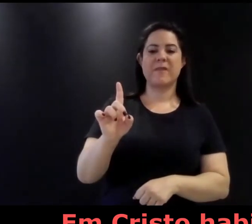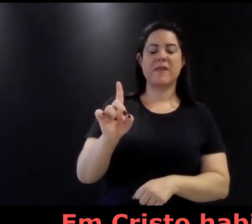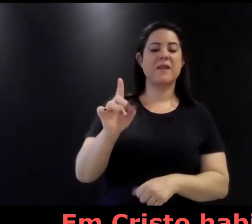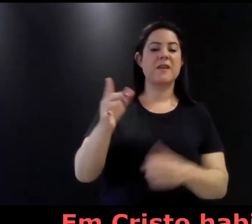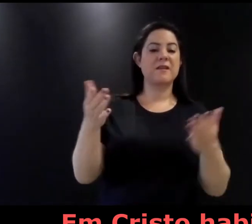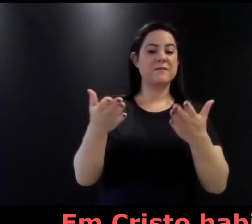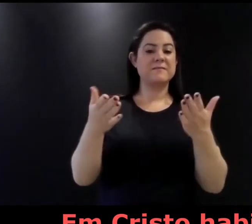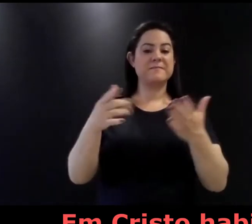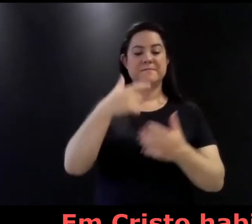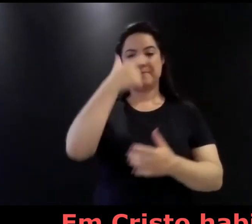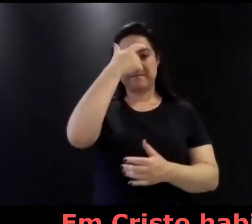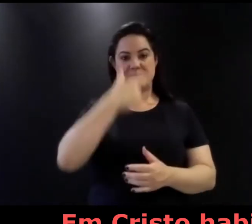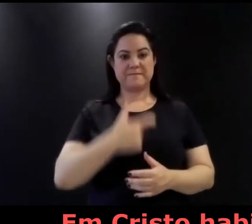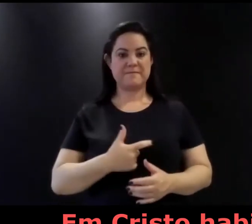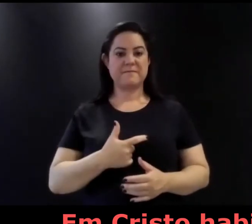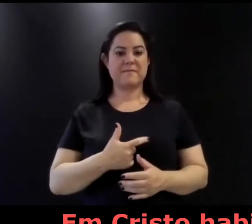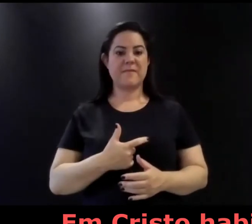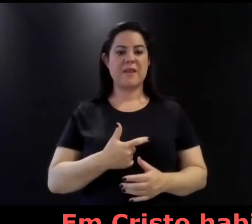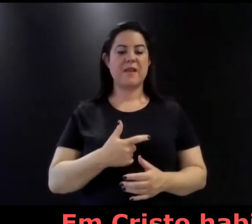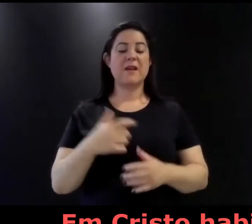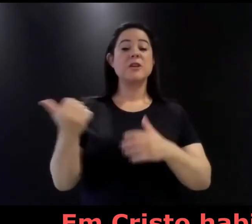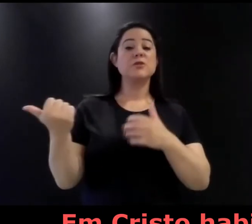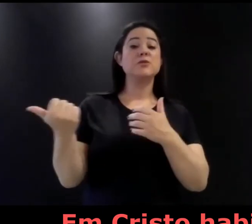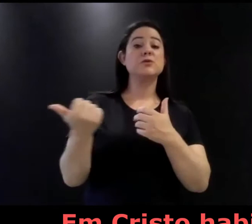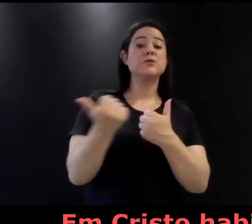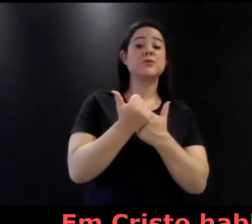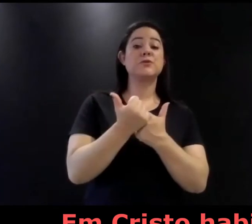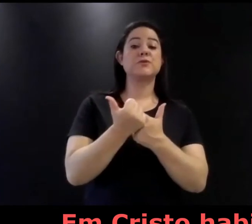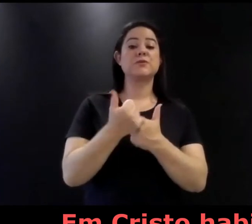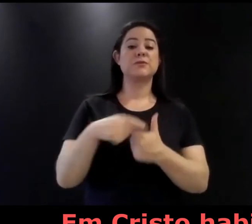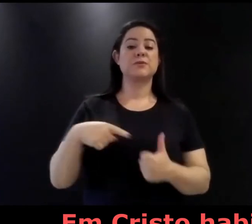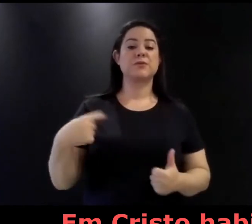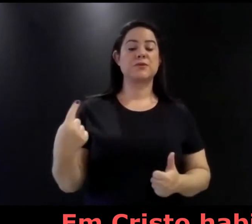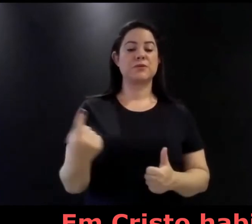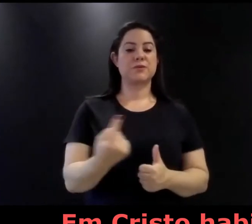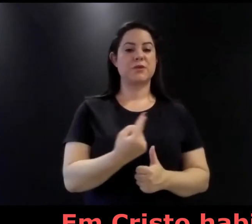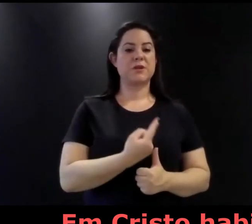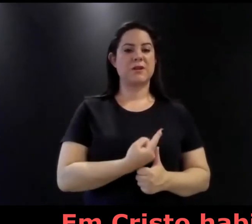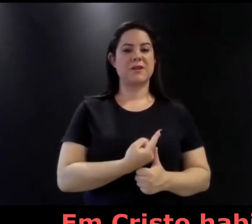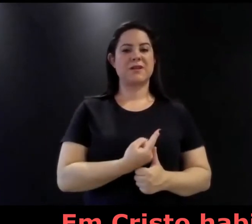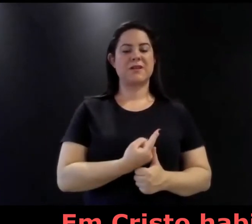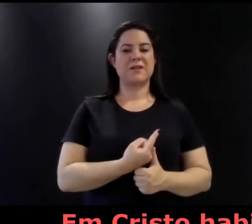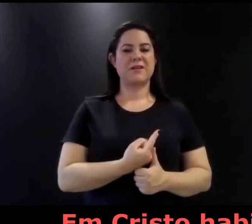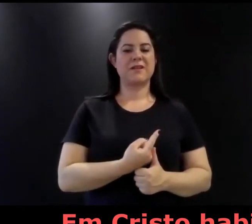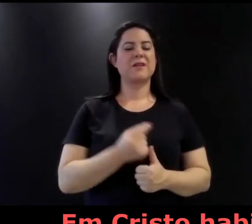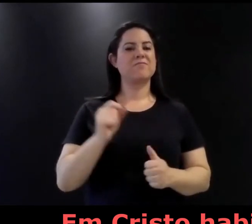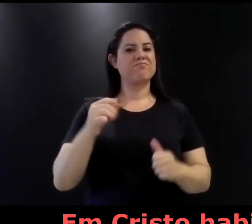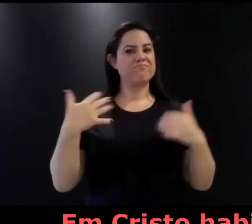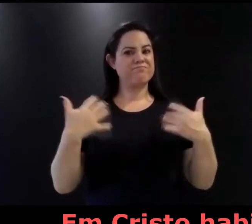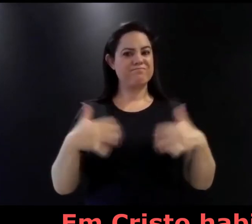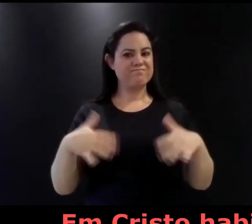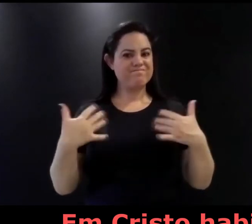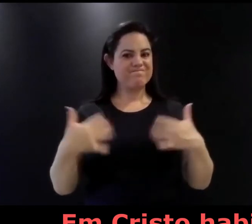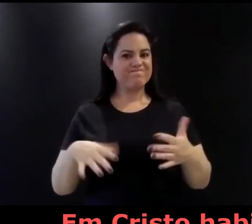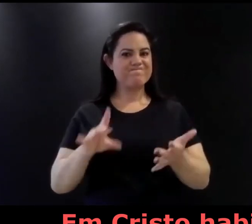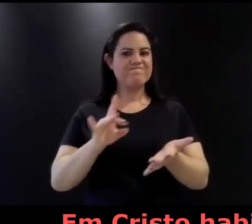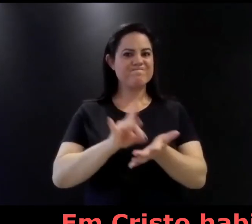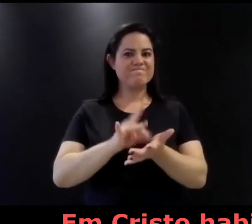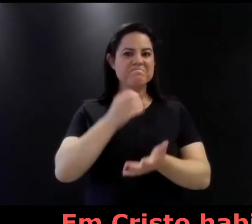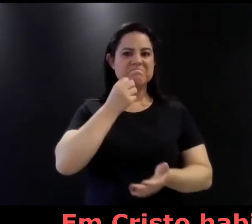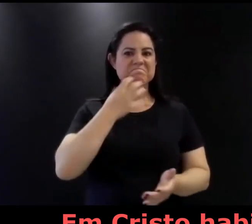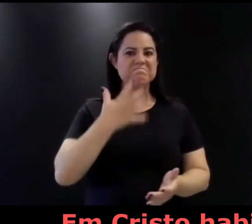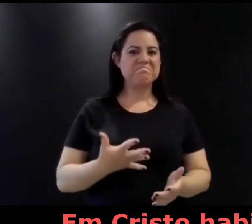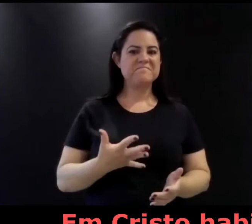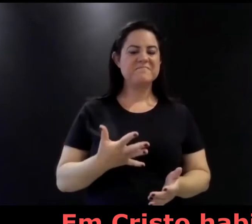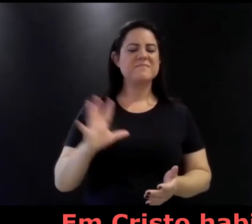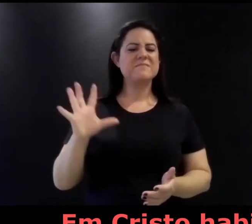Ele nos substituiu. Olha só que coisa fantástica. Como o amor